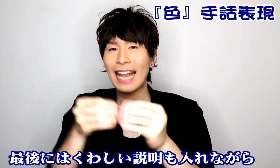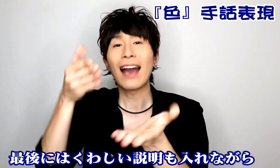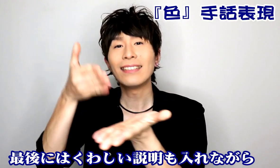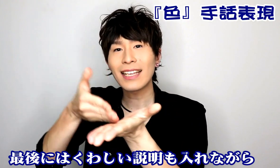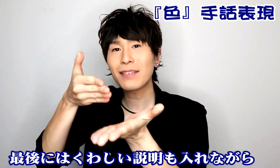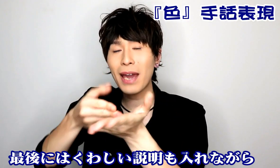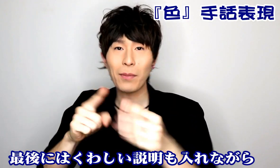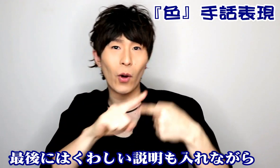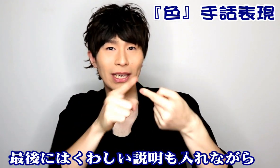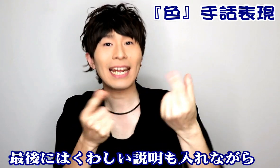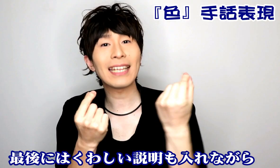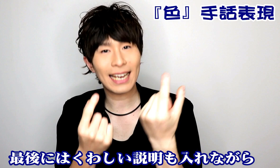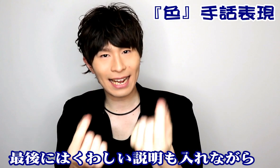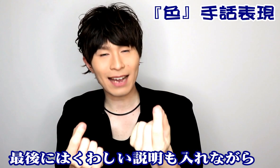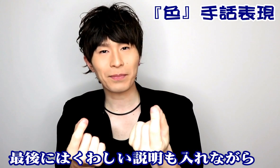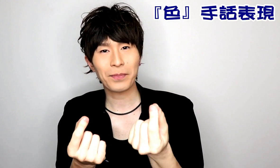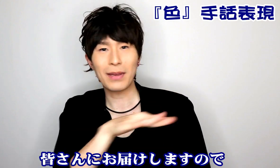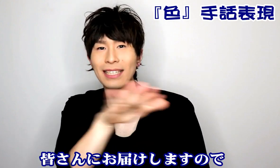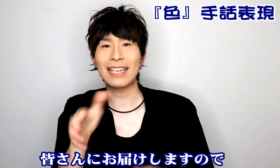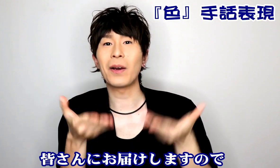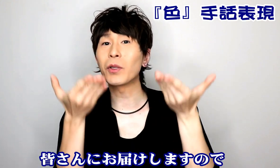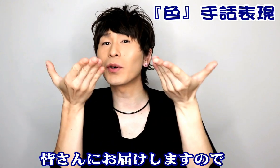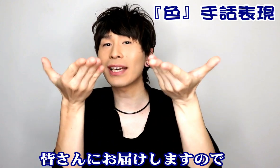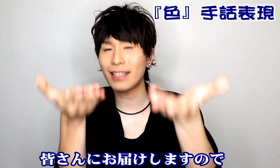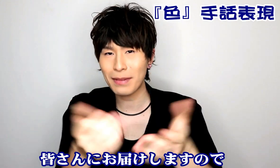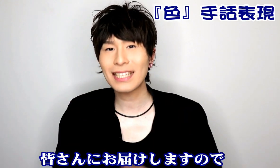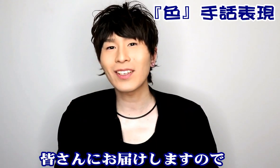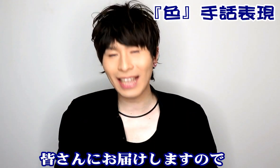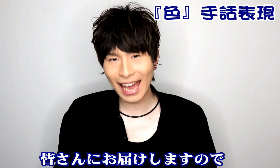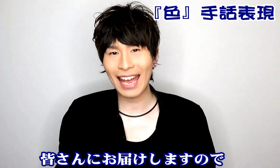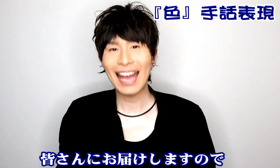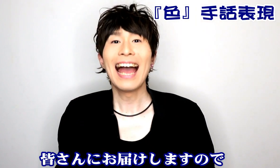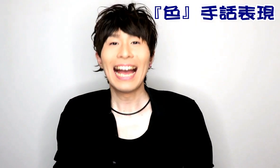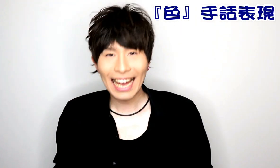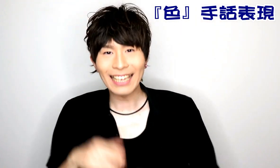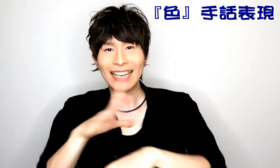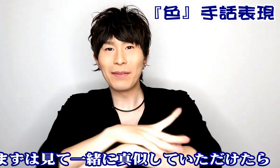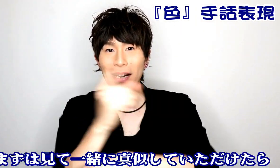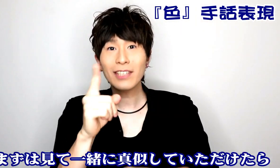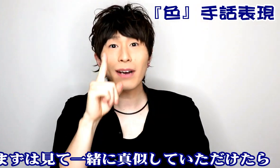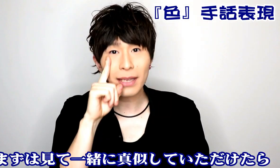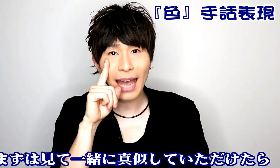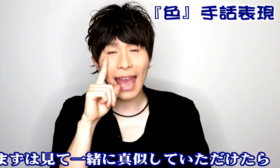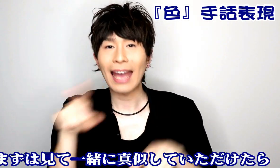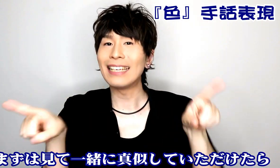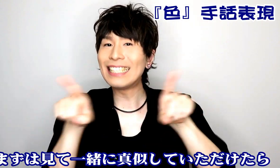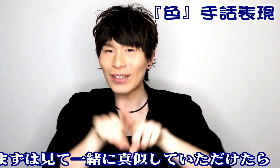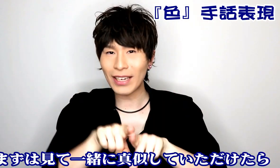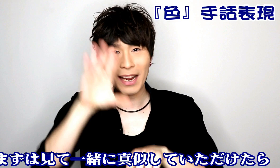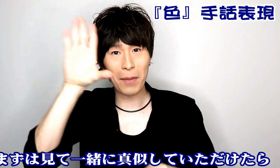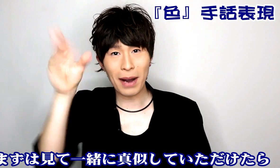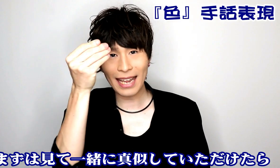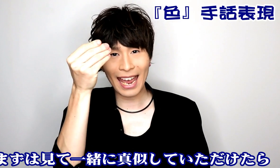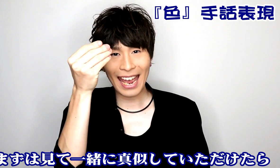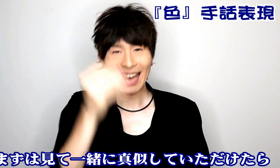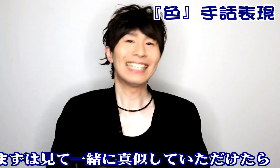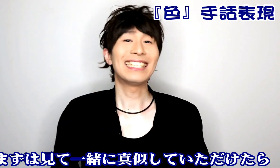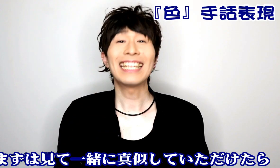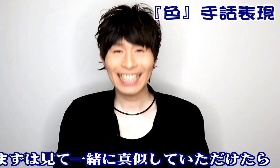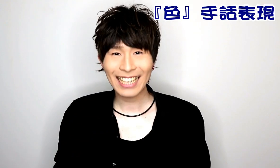説明も入れながら皆さんにお届けしますので、はい、まずは見て一緒に真似していただけた